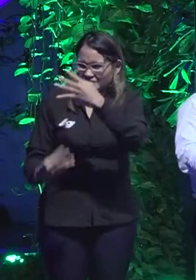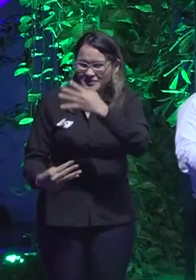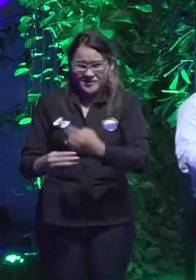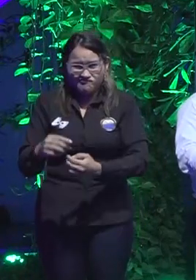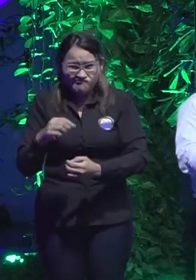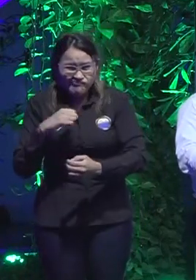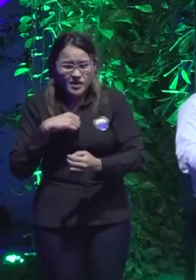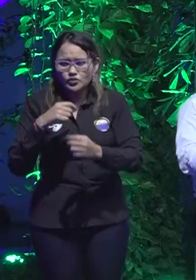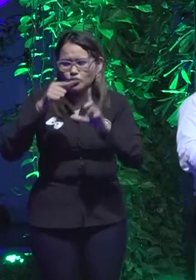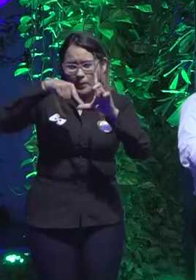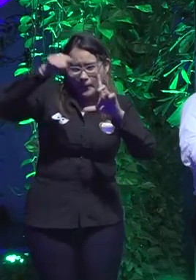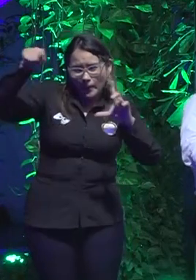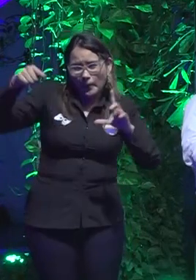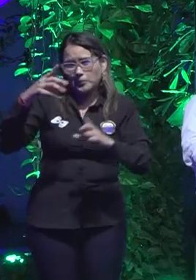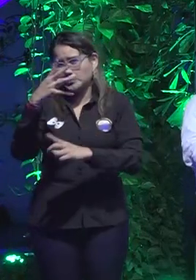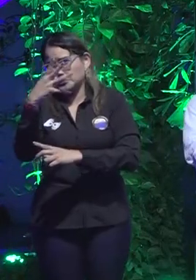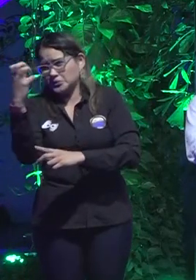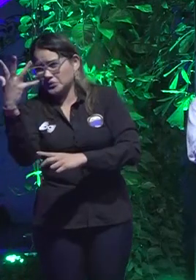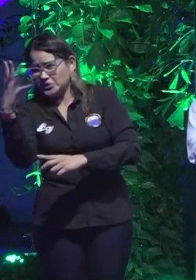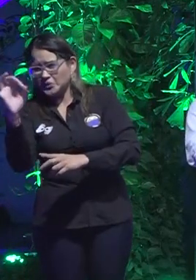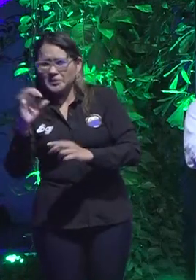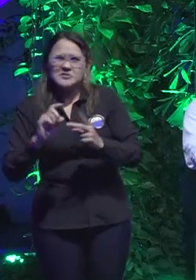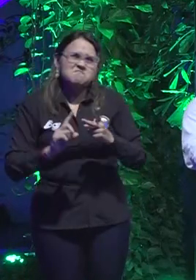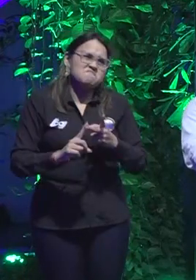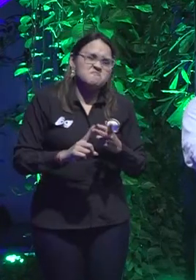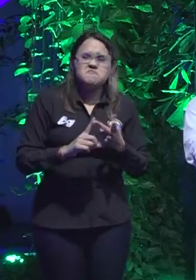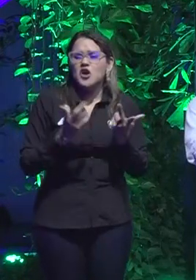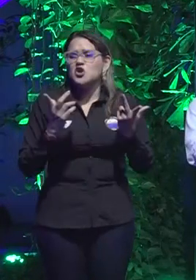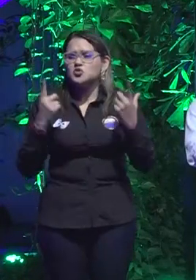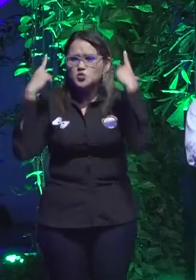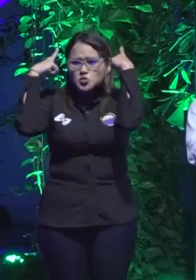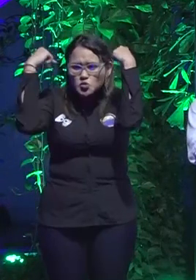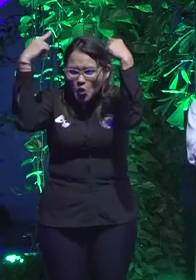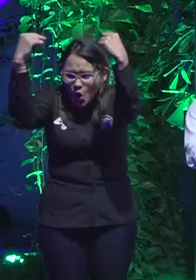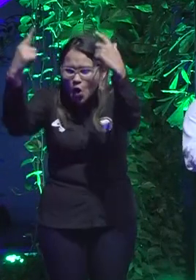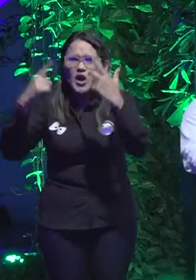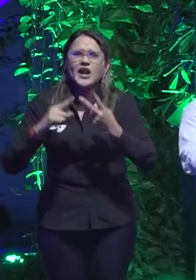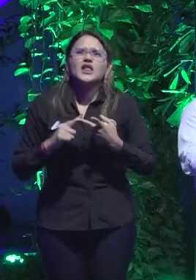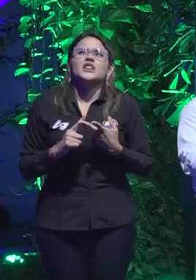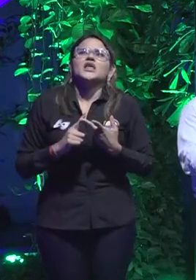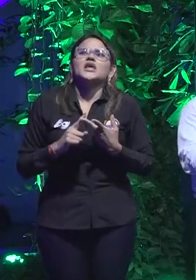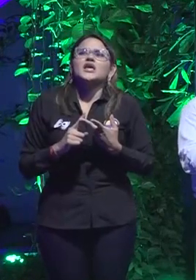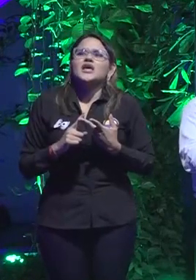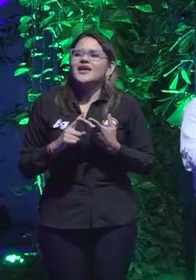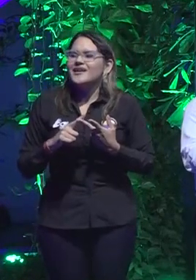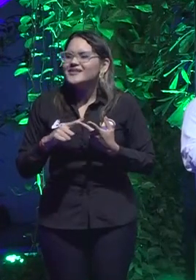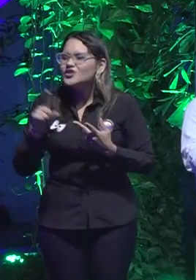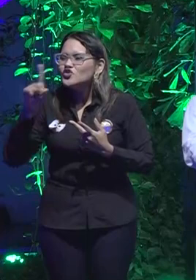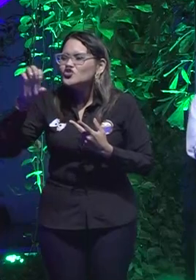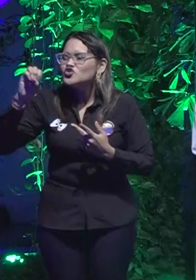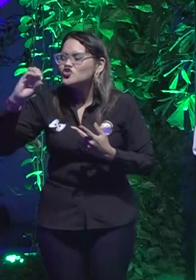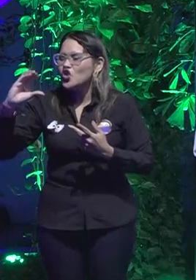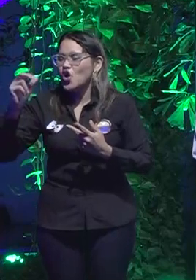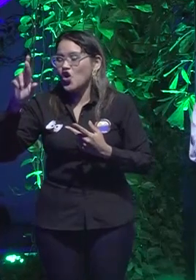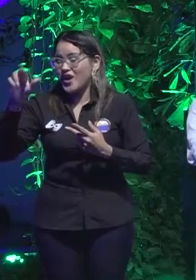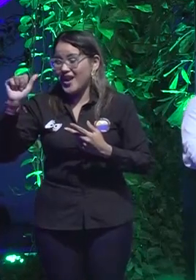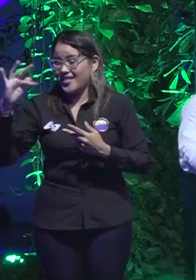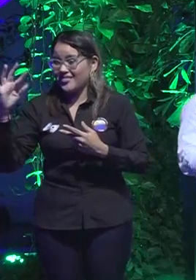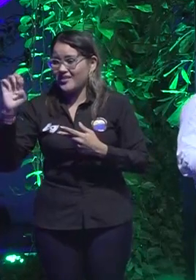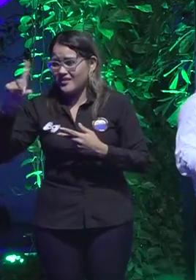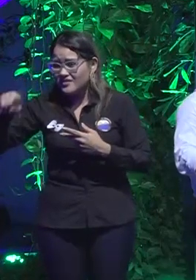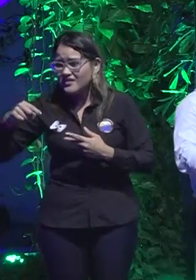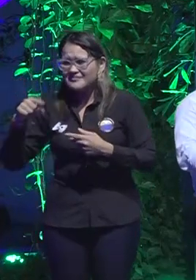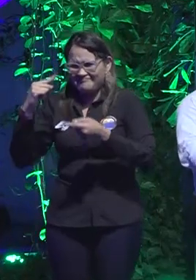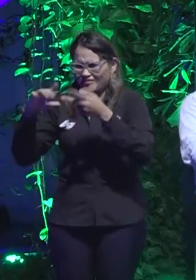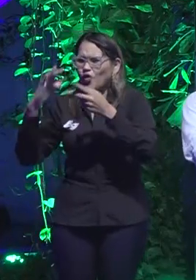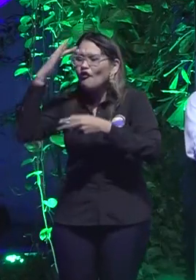promedio. Creo que si Sócrates o Aristóteles, filosofía, es probable que lo hubiesen pasado raspando a 3.20. Tenemos unos nuevos genios